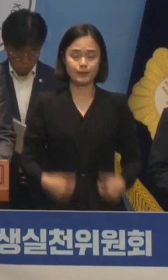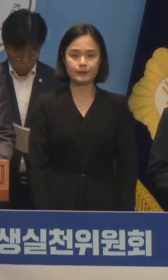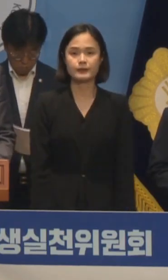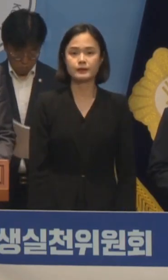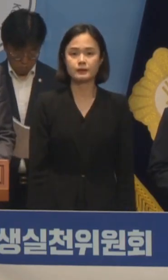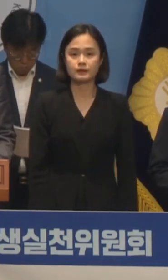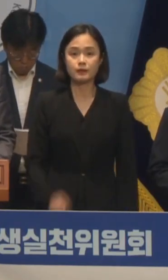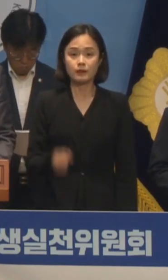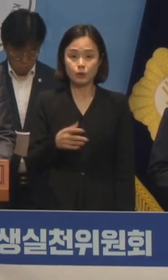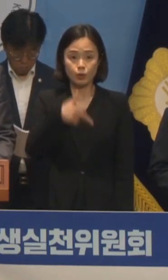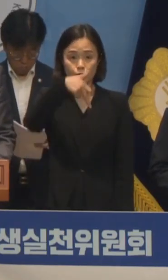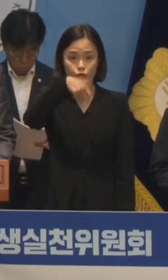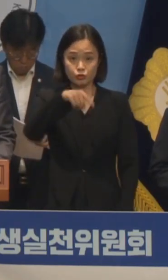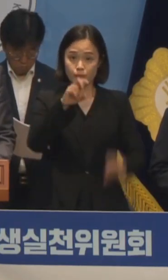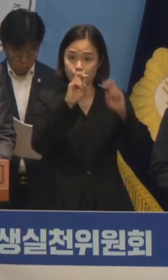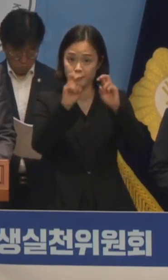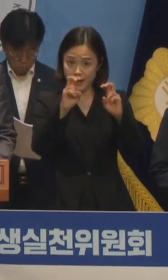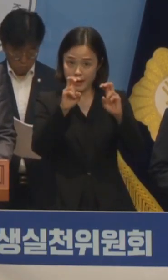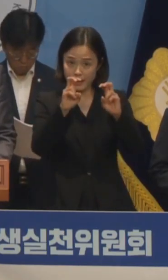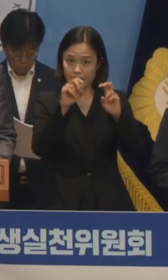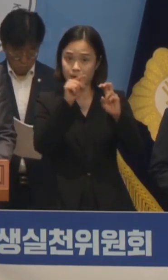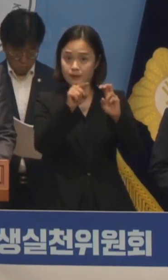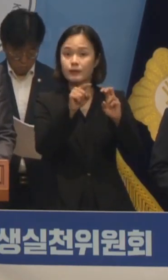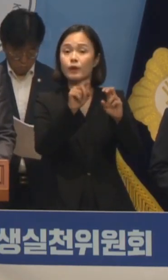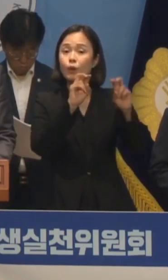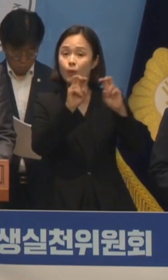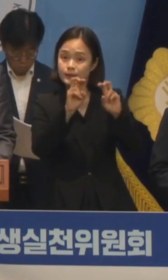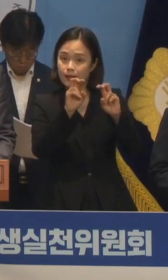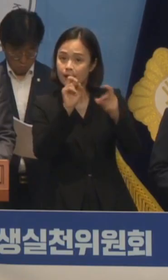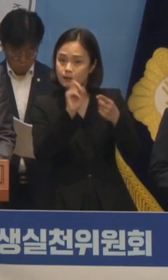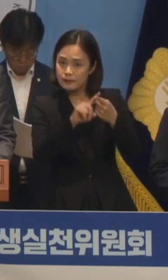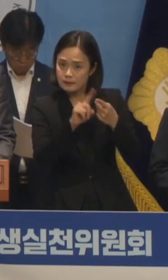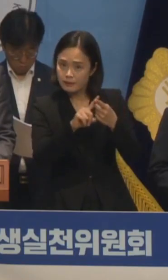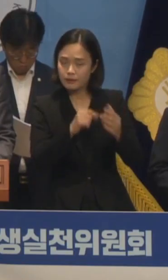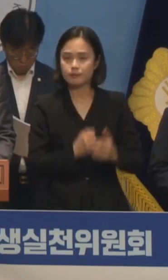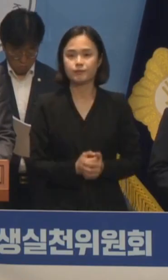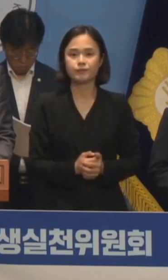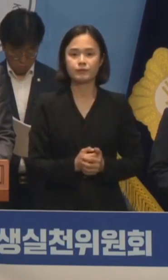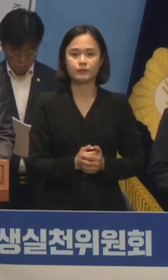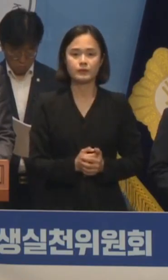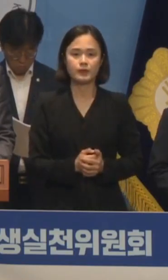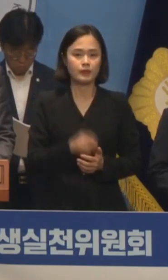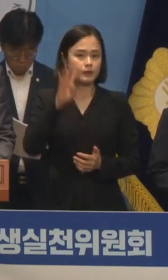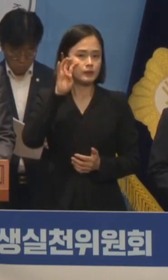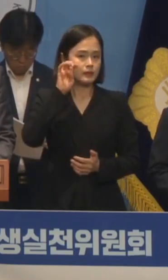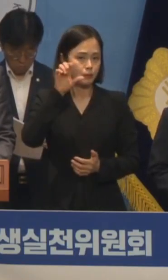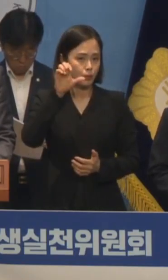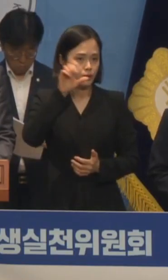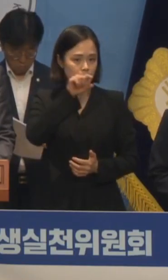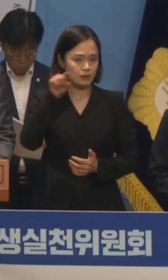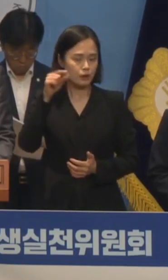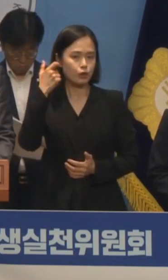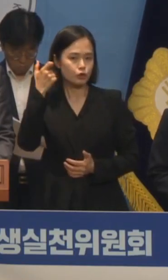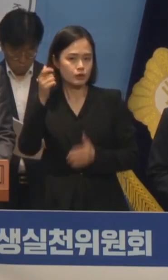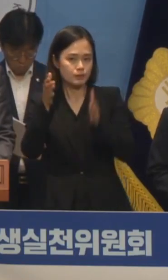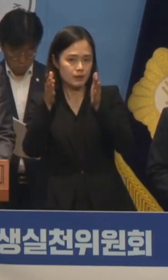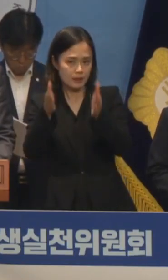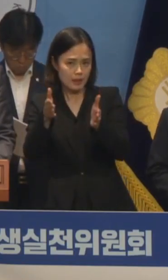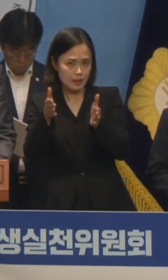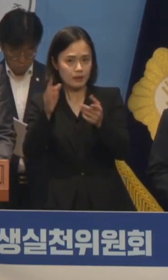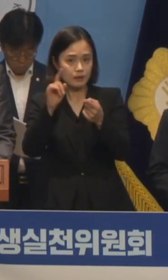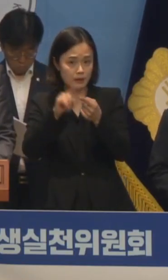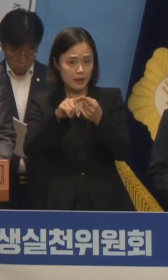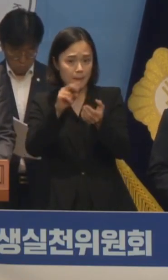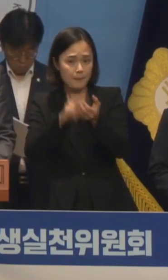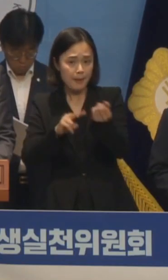쿠팡 이코노미스에 있어서는 정산 시기를 45일에서 60일까지 그 판매가 됐는데도 정산을 해주지 않고